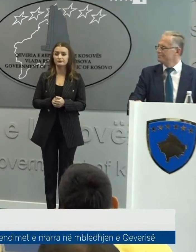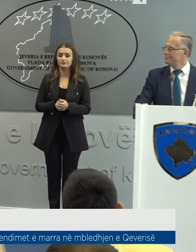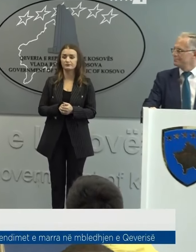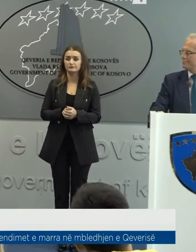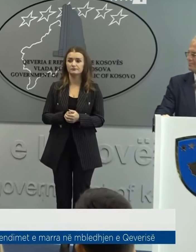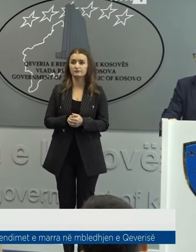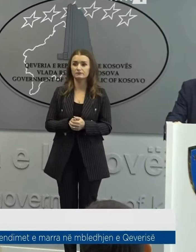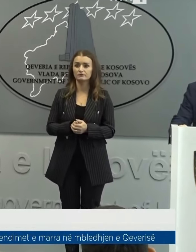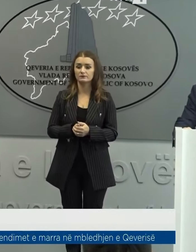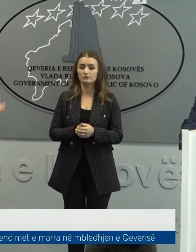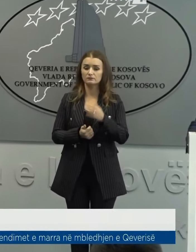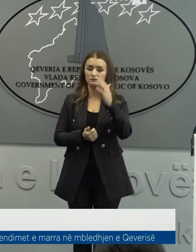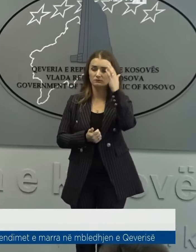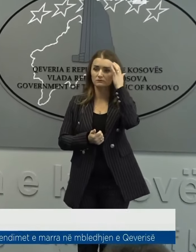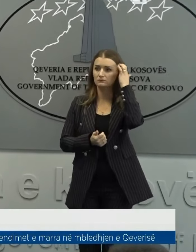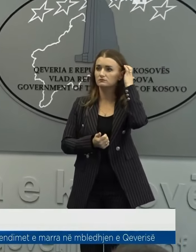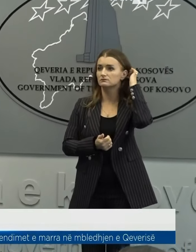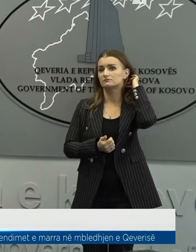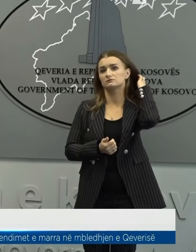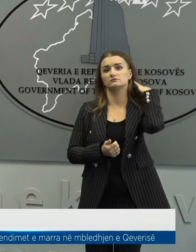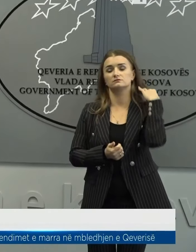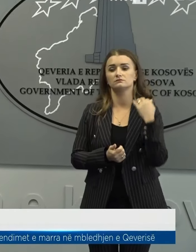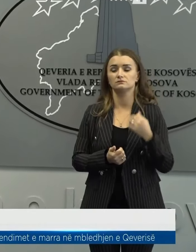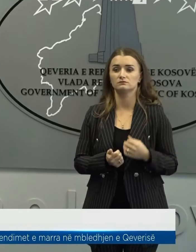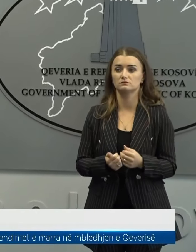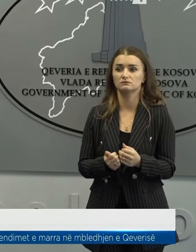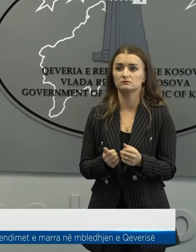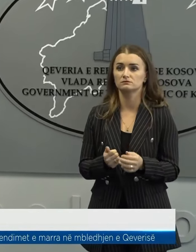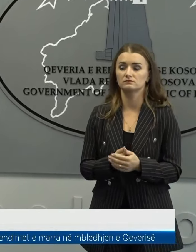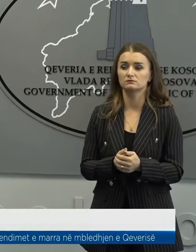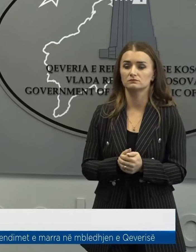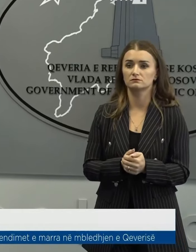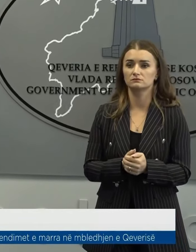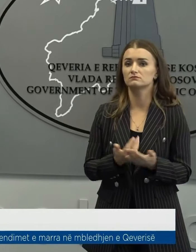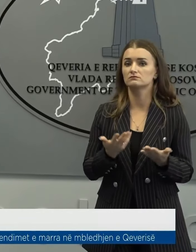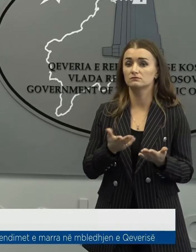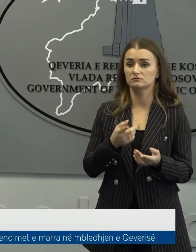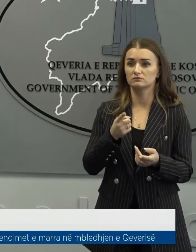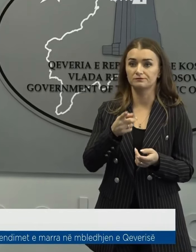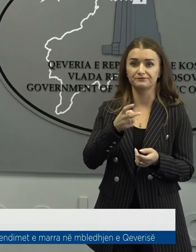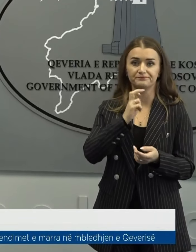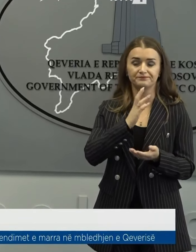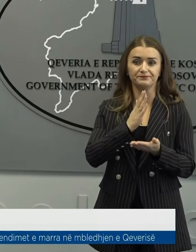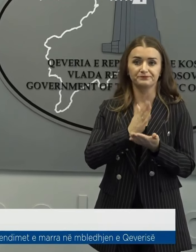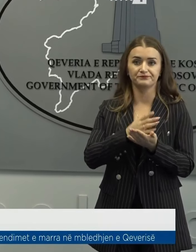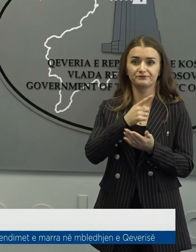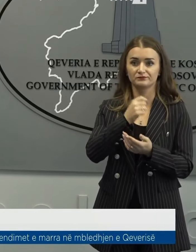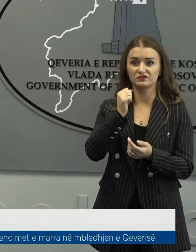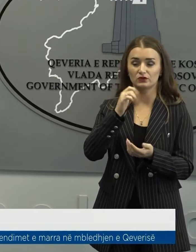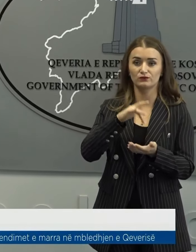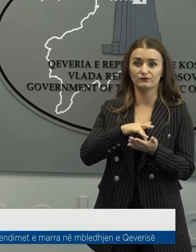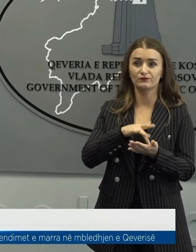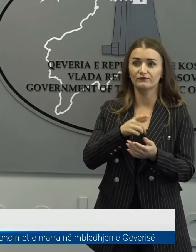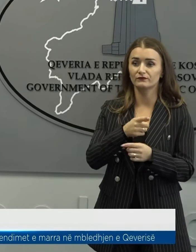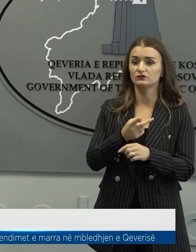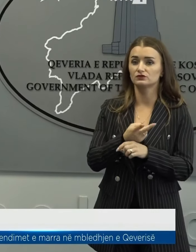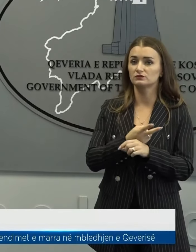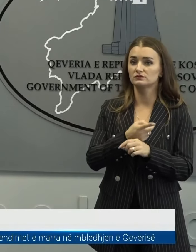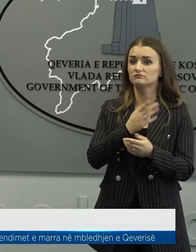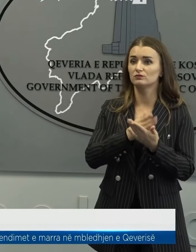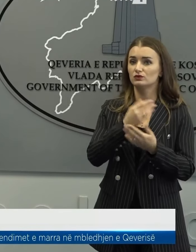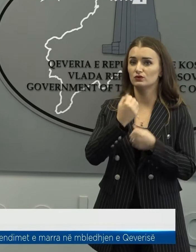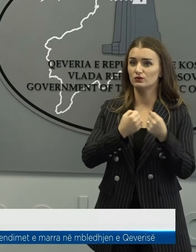Sa i përket aksidentit që ka ndodhur, janë organet e rendit, institucionet përkatëse të shtetit